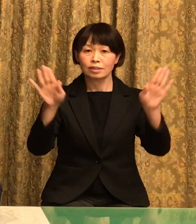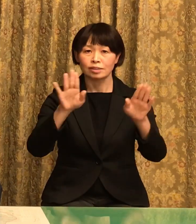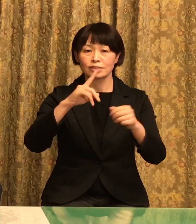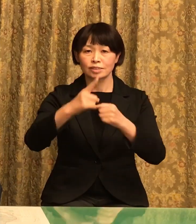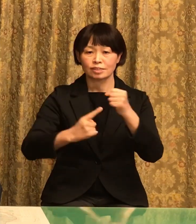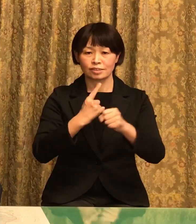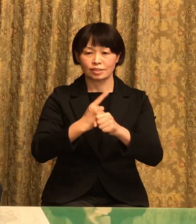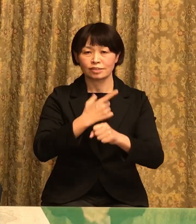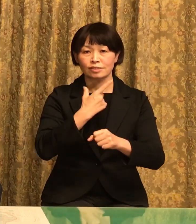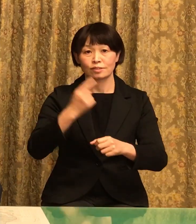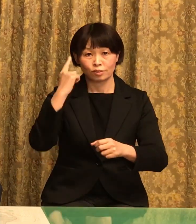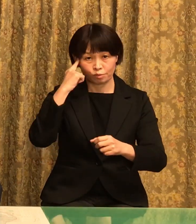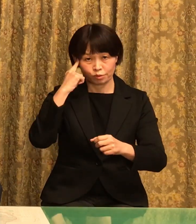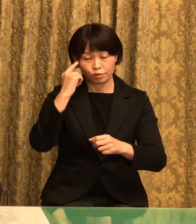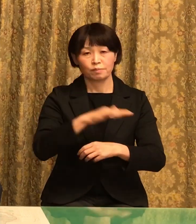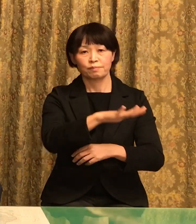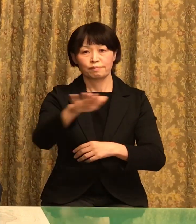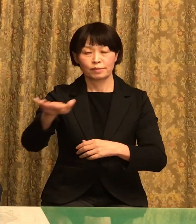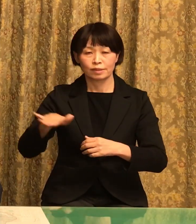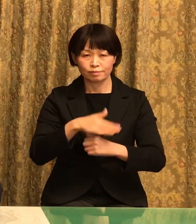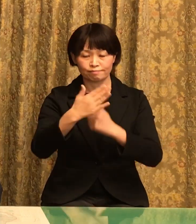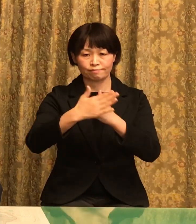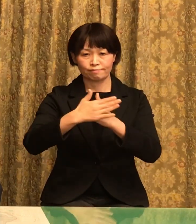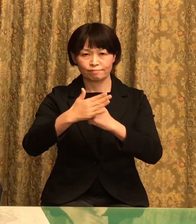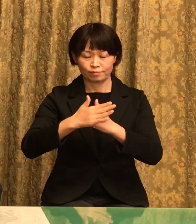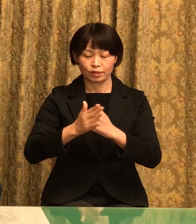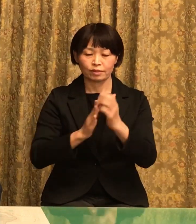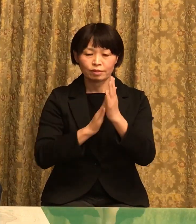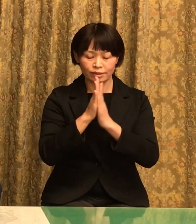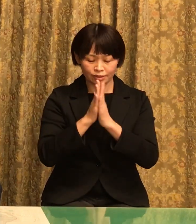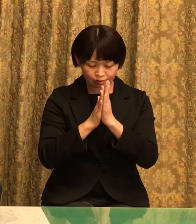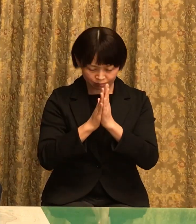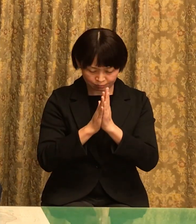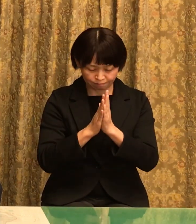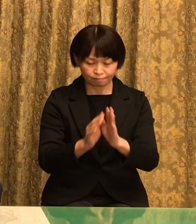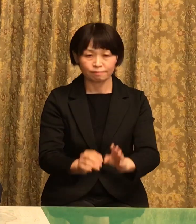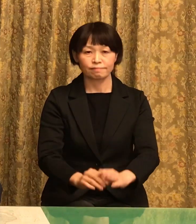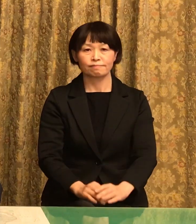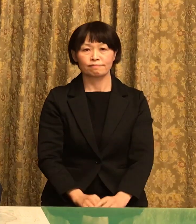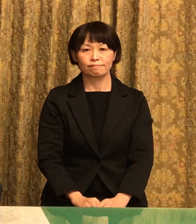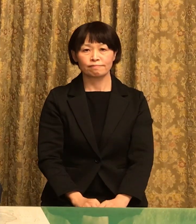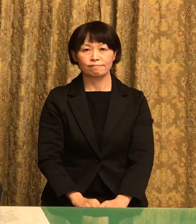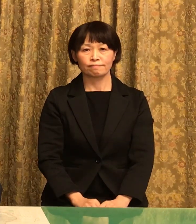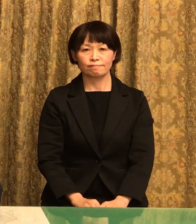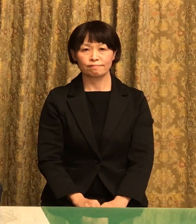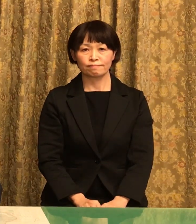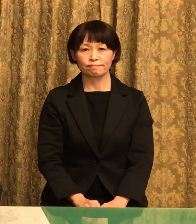したいと思っています。皆様のご協力をお願いいたします。